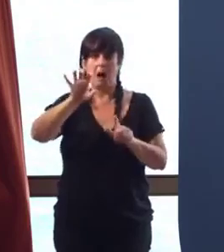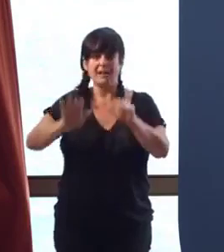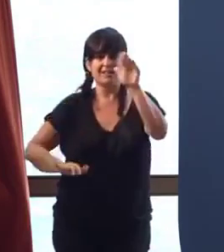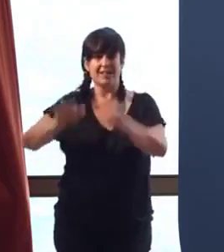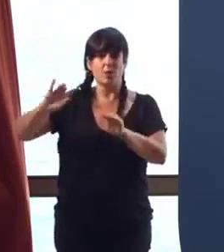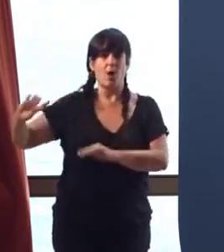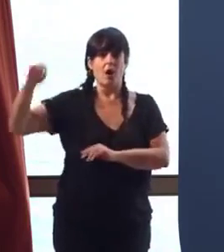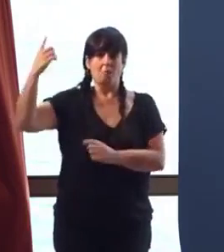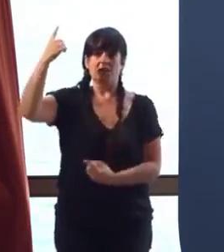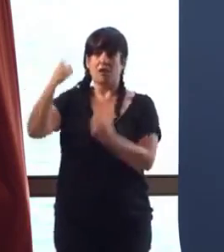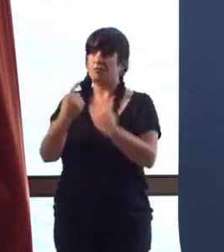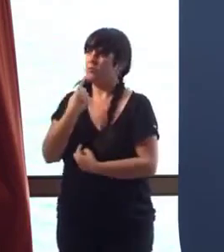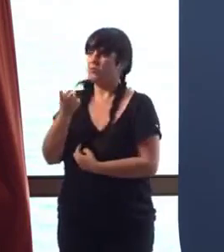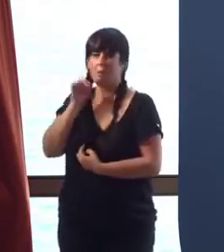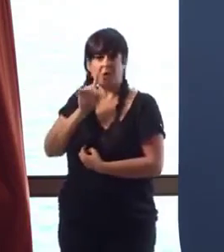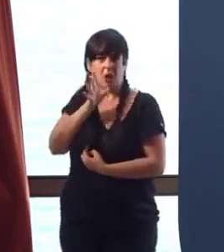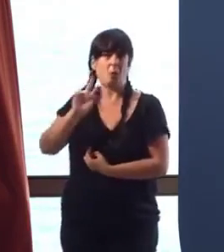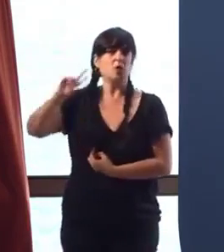qué patético.